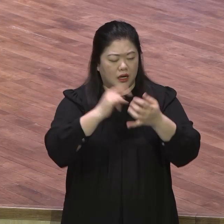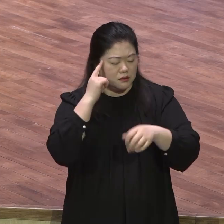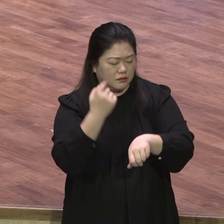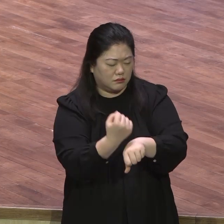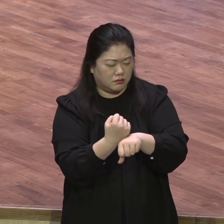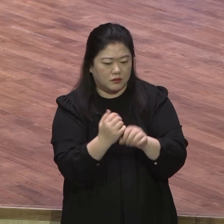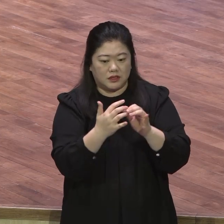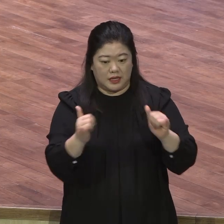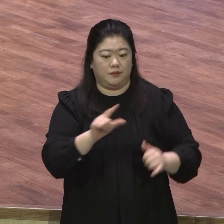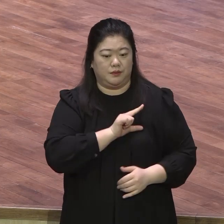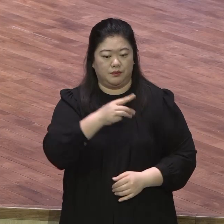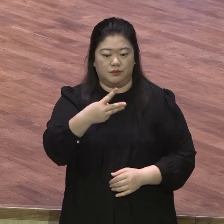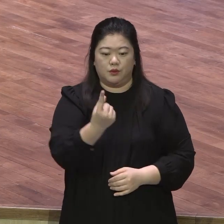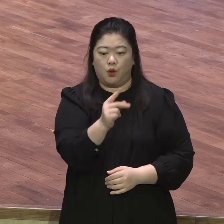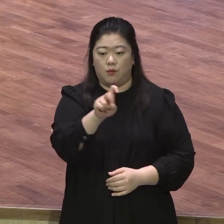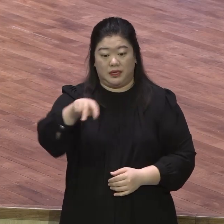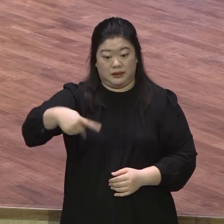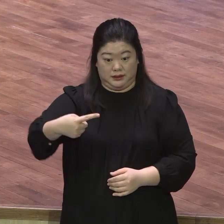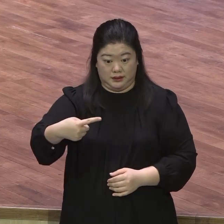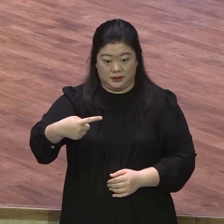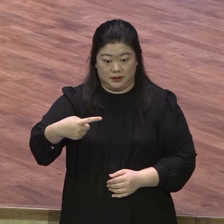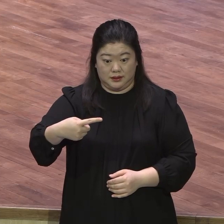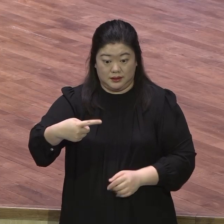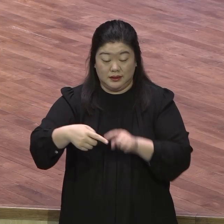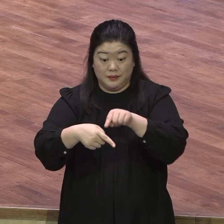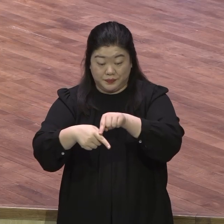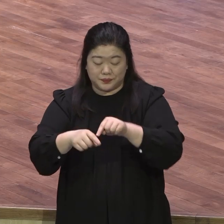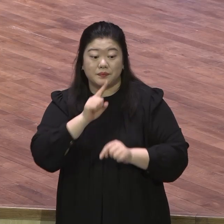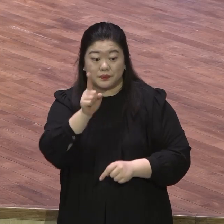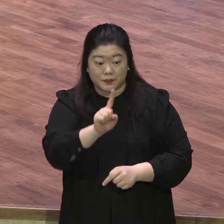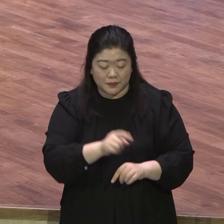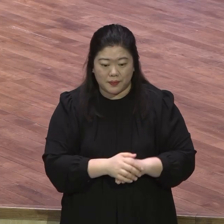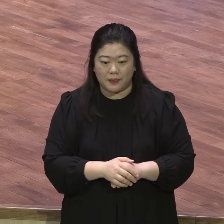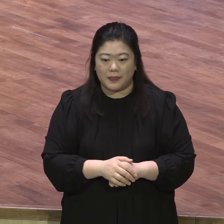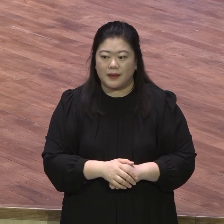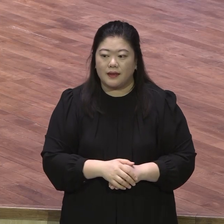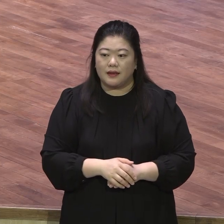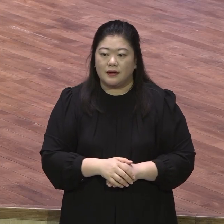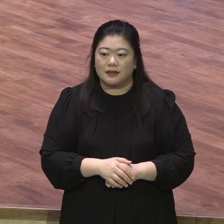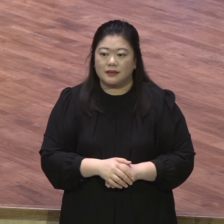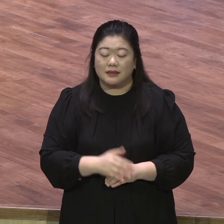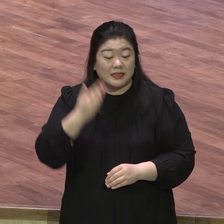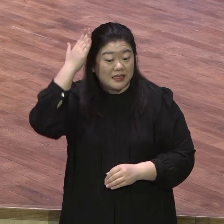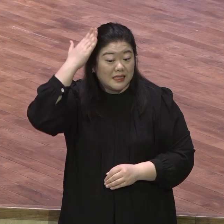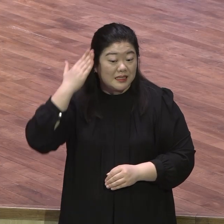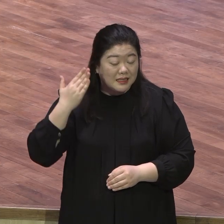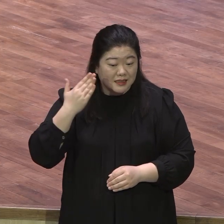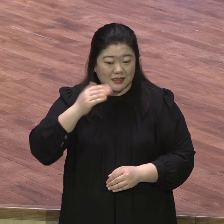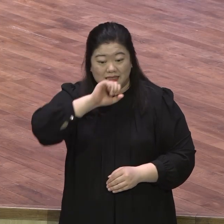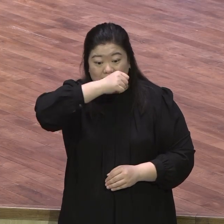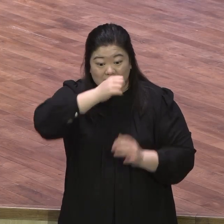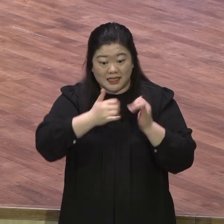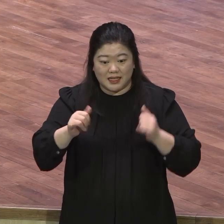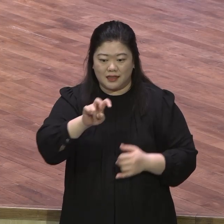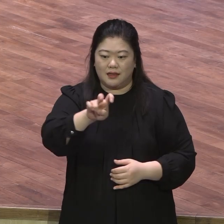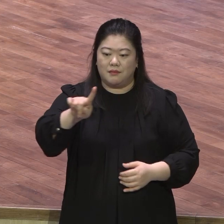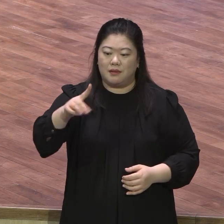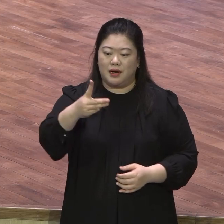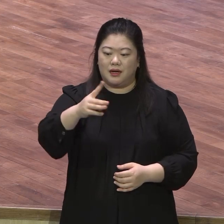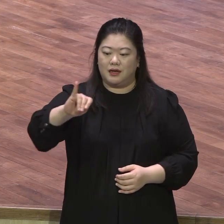본문 말씀을 I have a dream 이라는 마틴 루트킹 목사의 유명한 말이죠